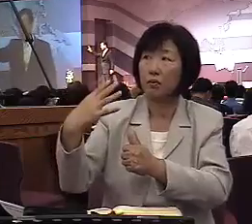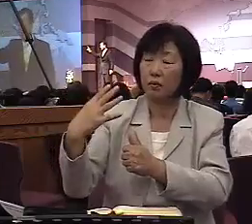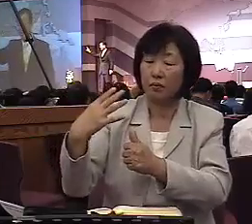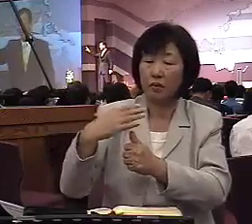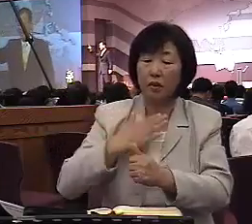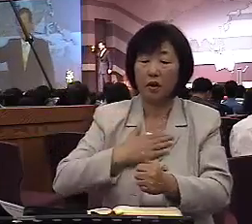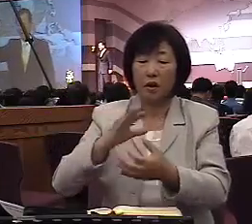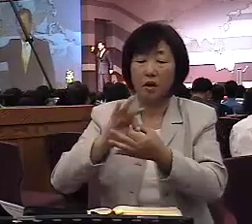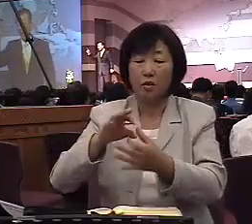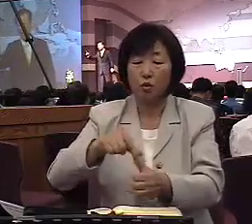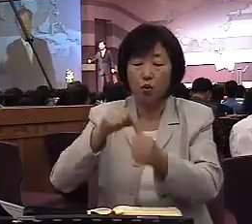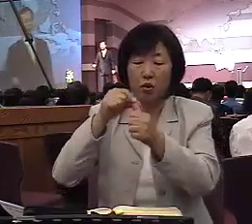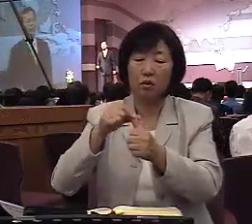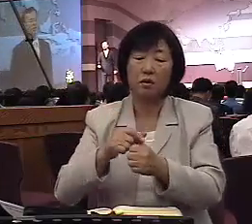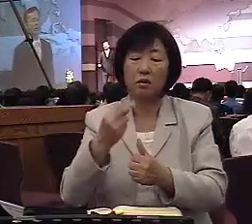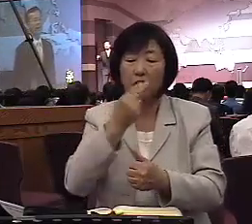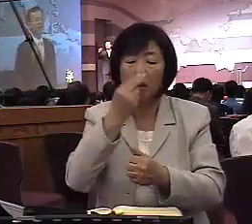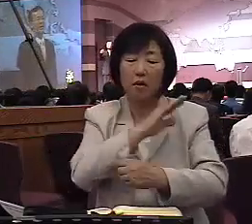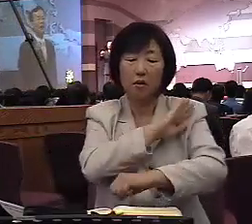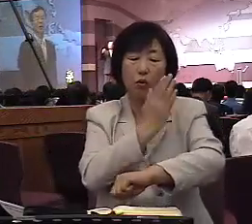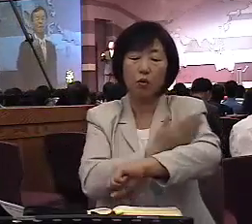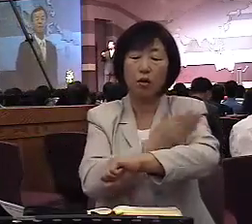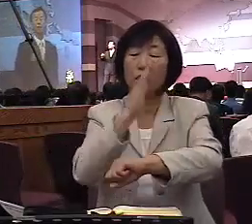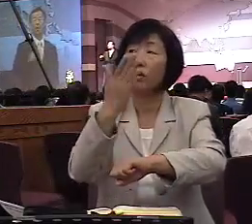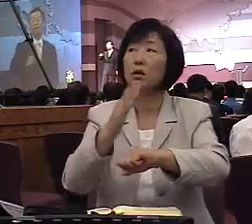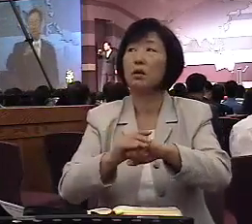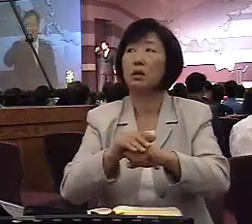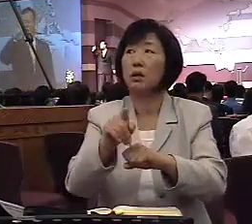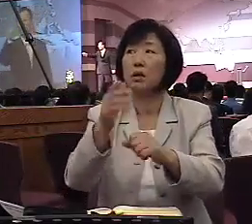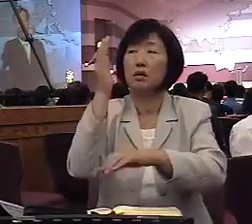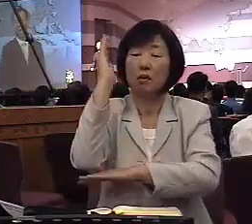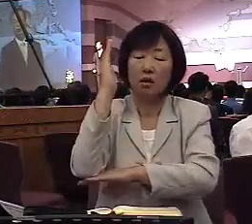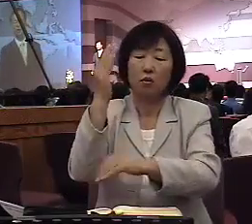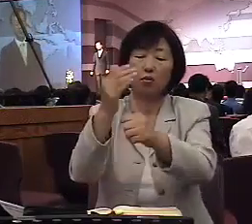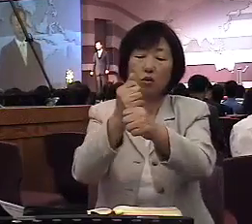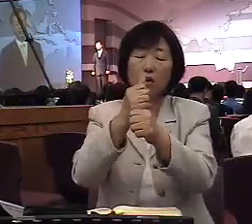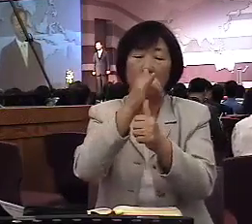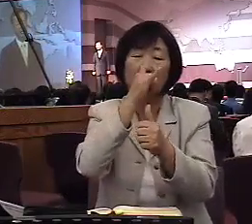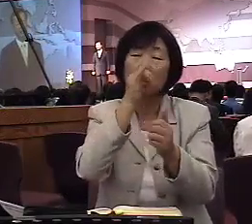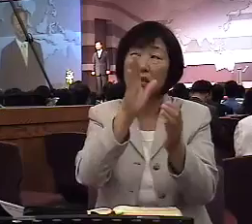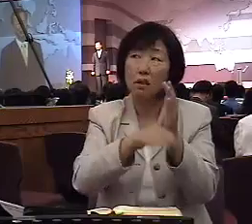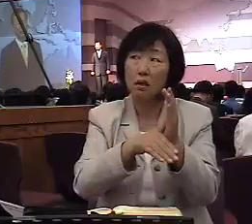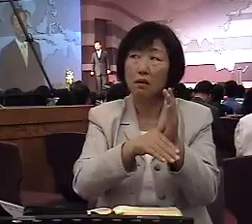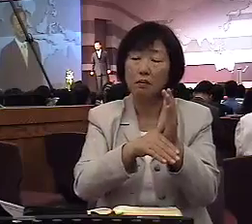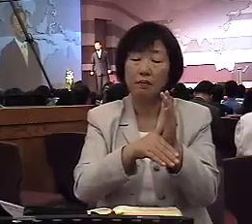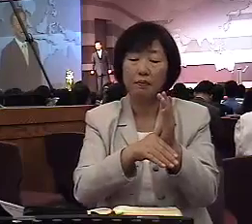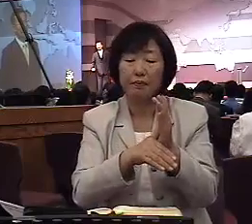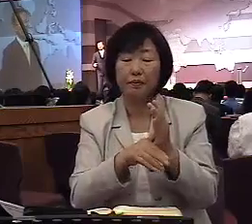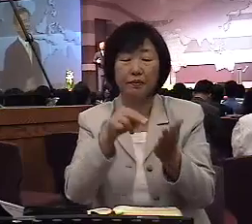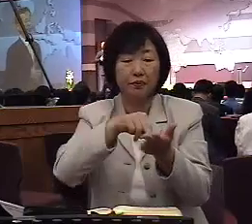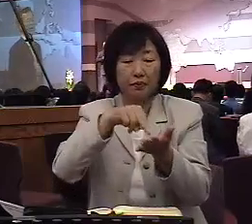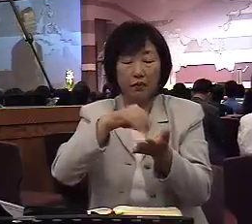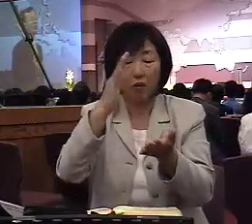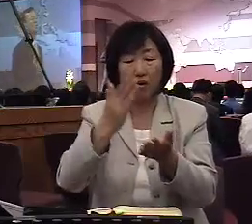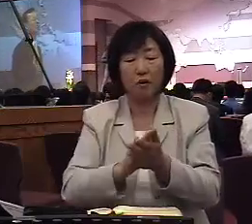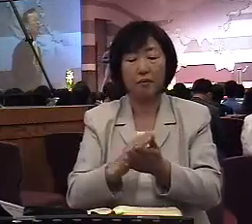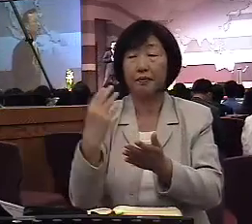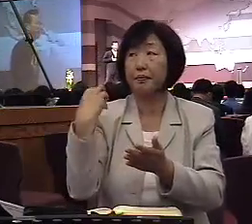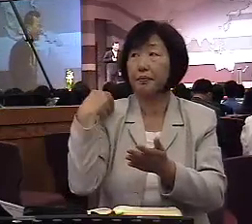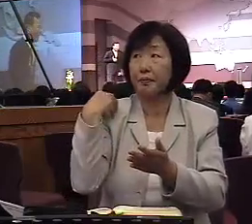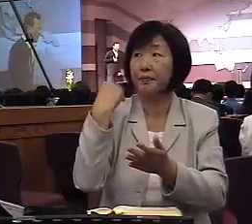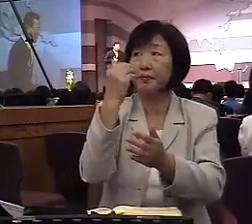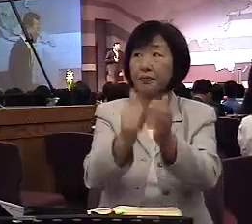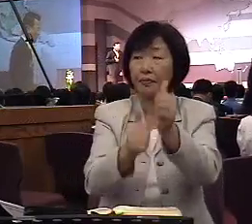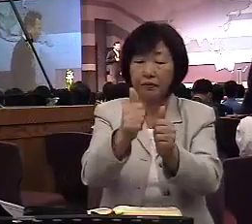나의 구원이시다. 생명의 능력이 되시다. 이 말씀을 붙잡고 있을 때에만 우리가 서게 되더라. 감당하지 못하는